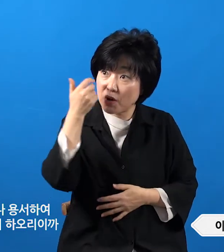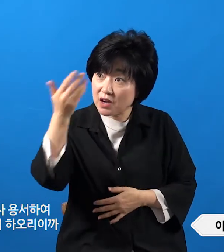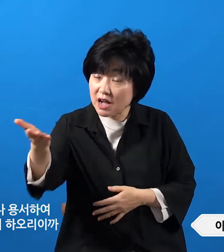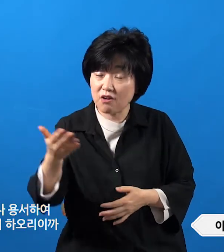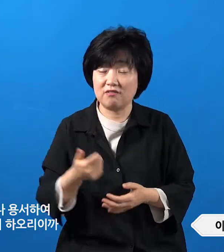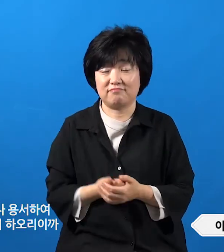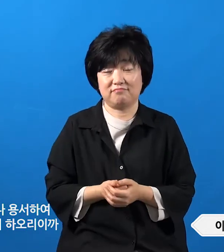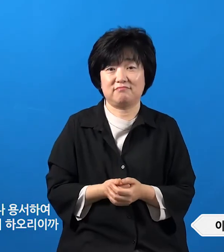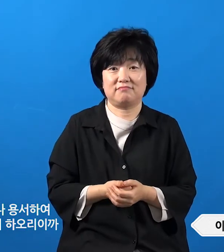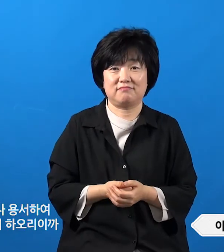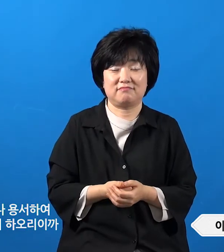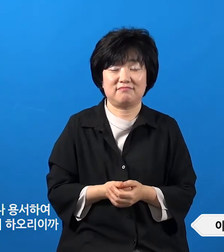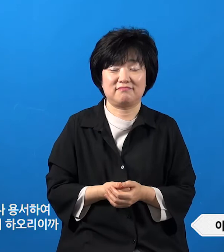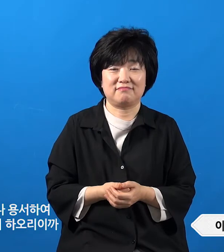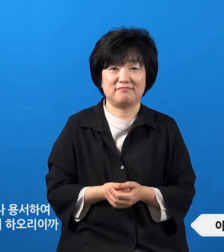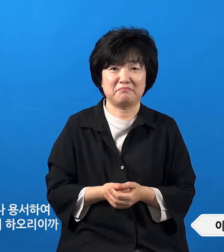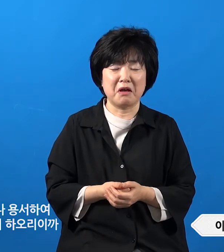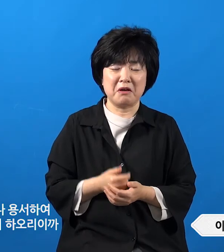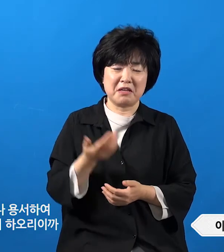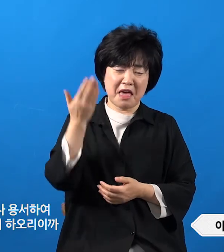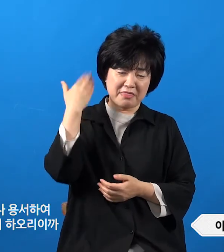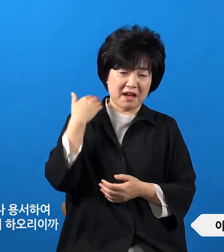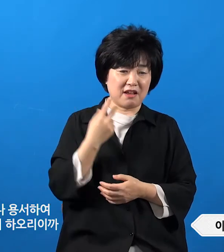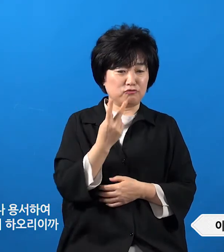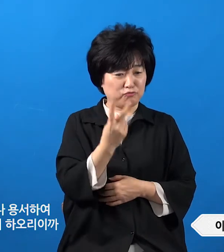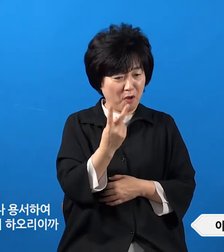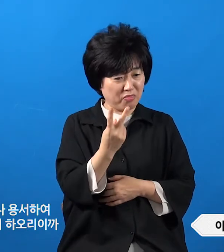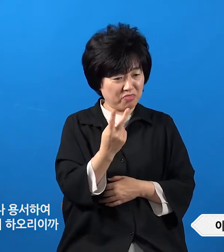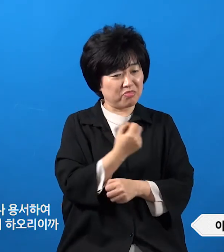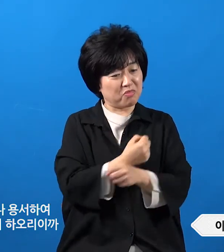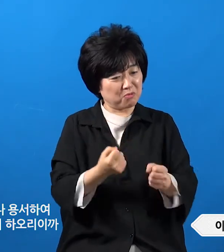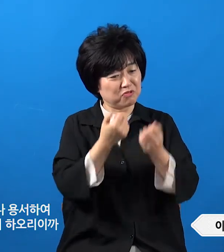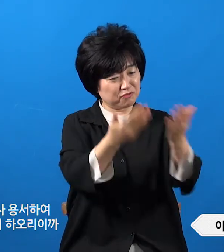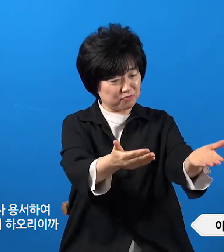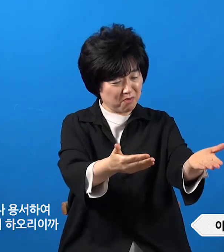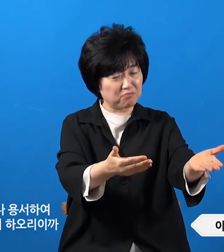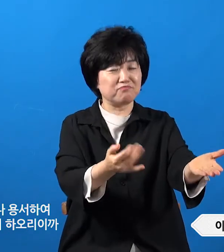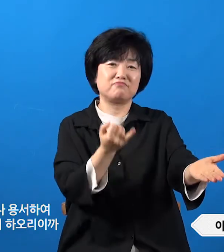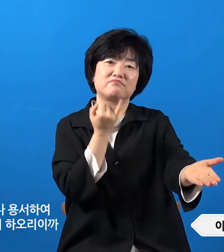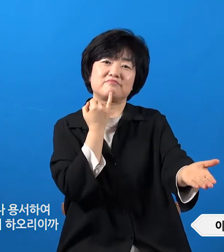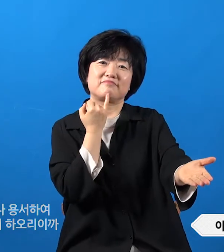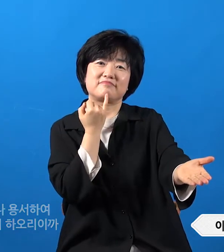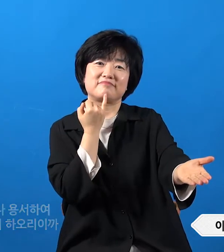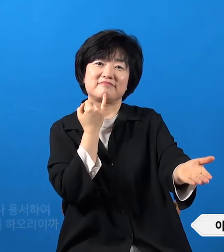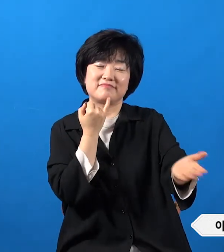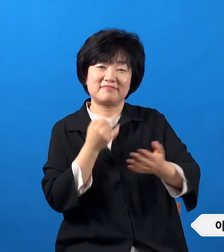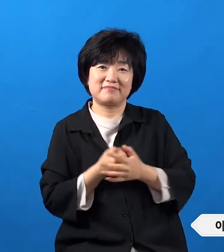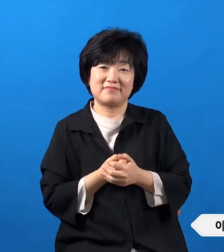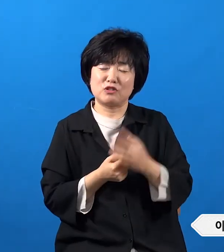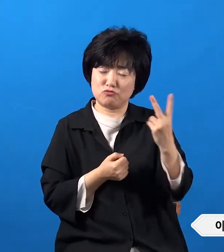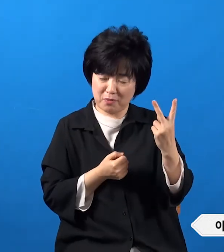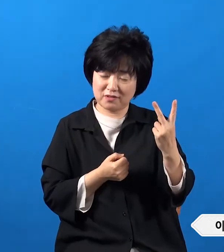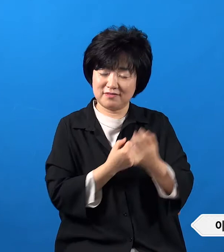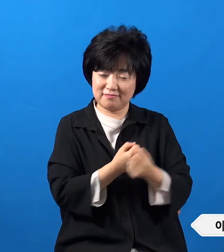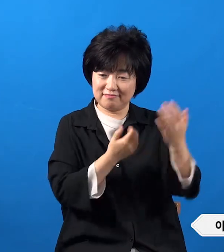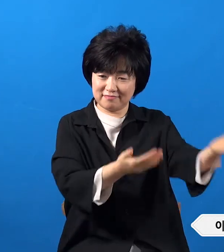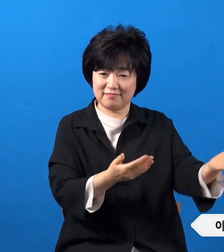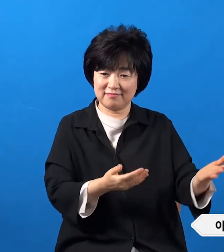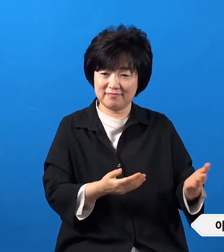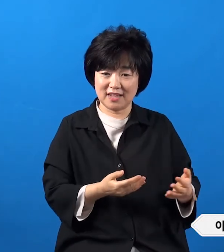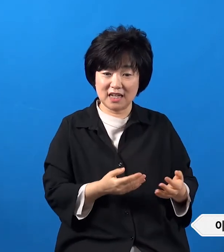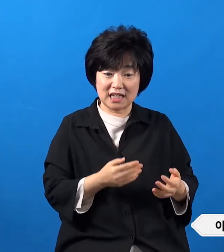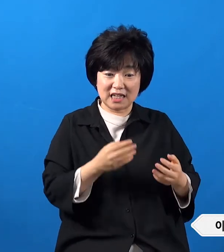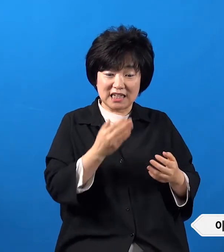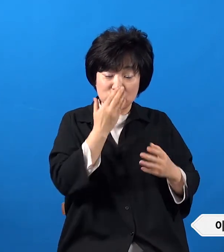예수님 당시에 바리새인들은 2번까지의 용서를 가르쳤어요. 2번은 용서할 수 있다는 것입니다. 그리고